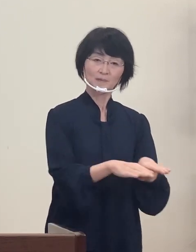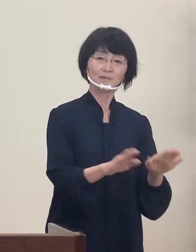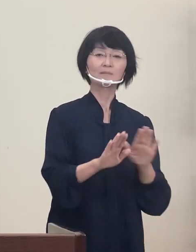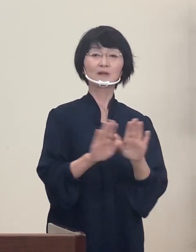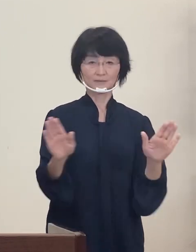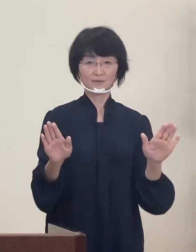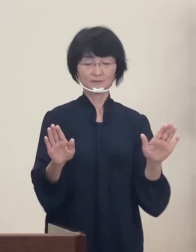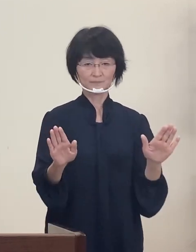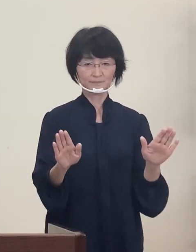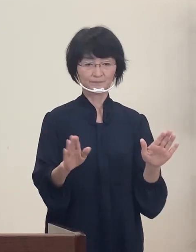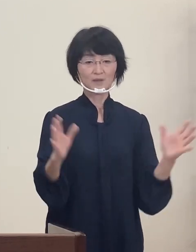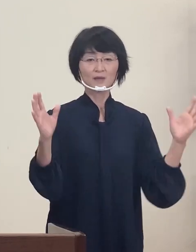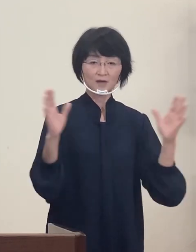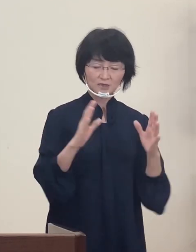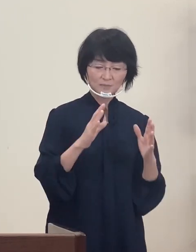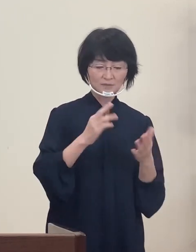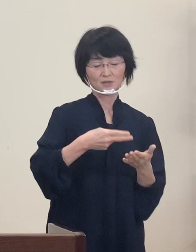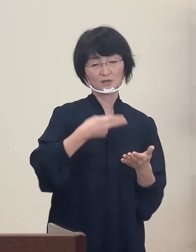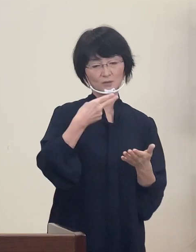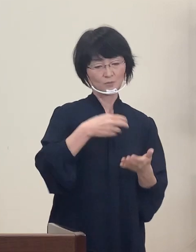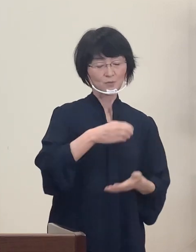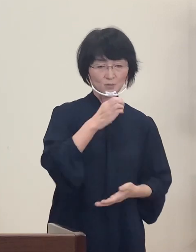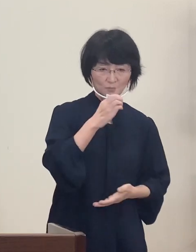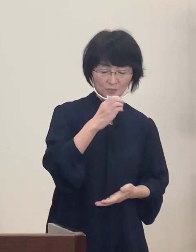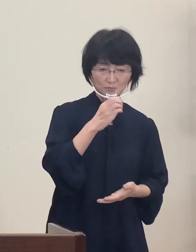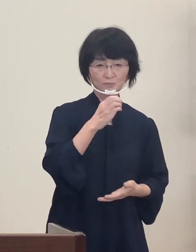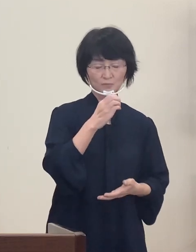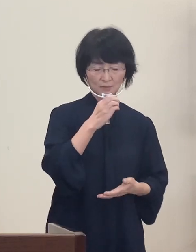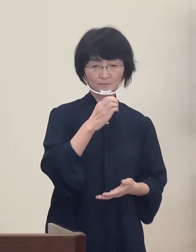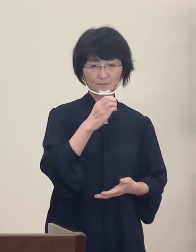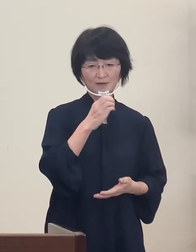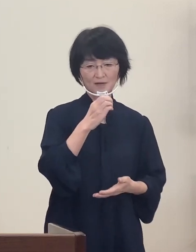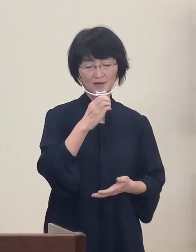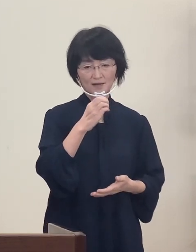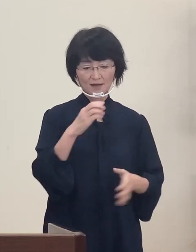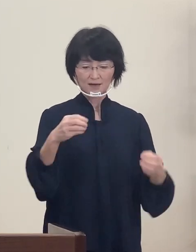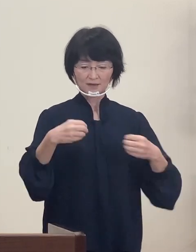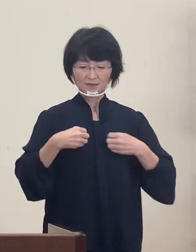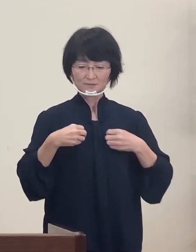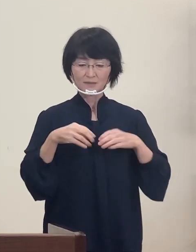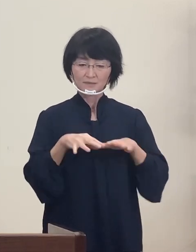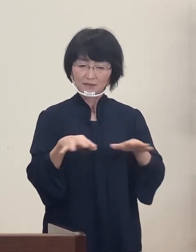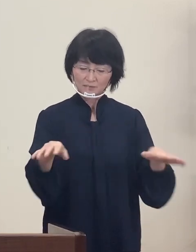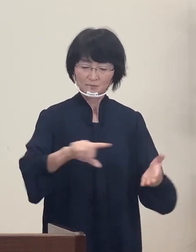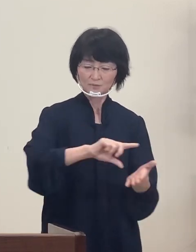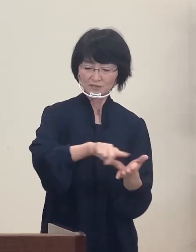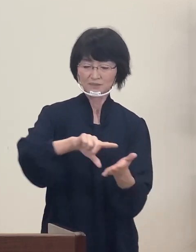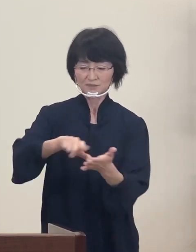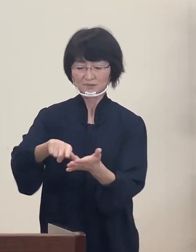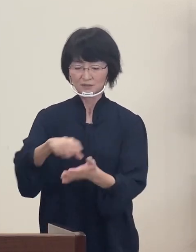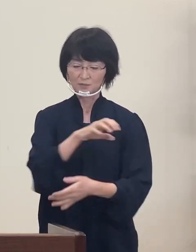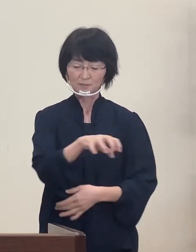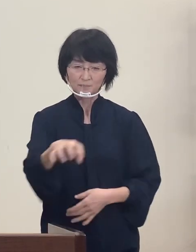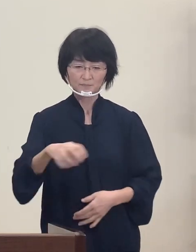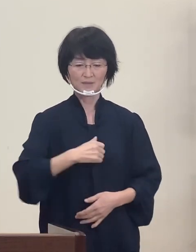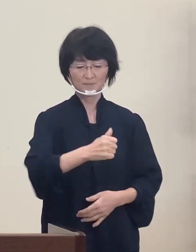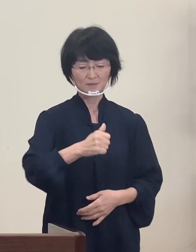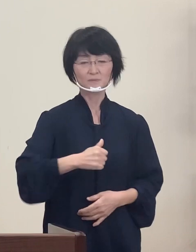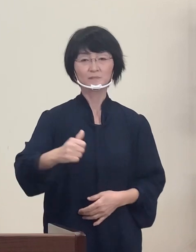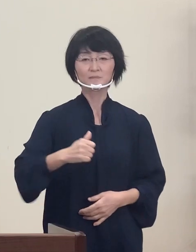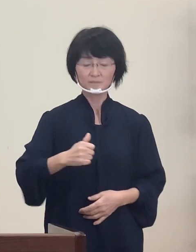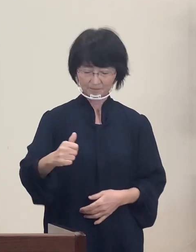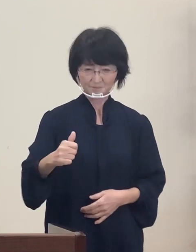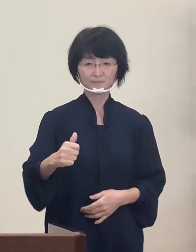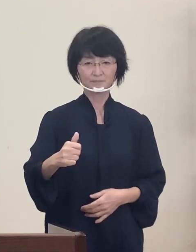大人数での飲食を伴う会合や感染拡大地域への往来など人の移動が